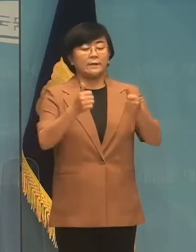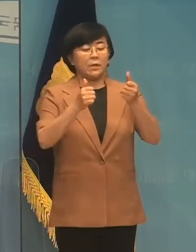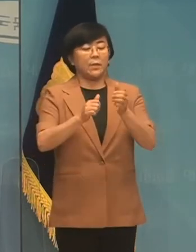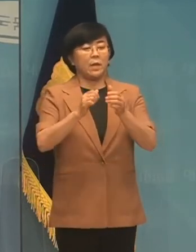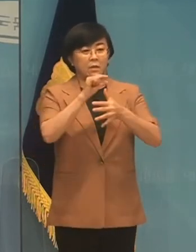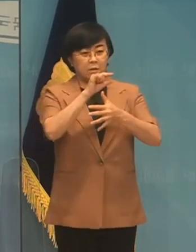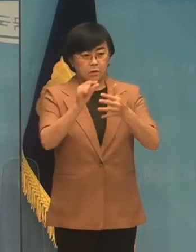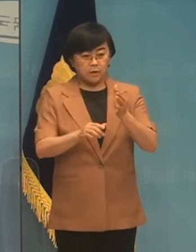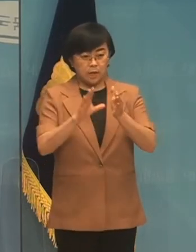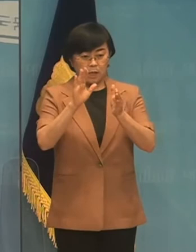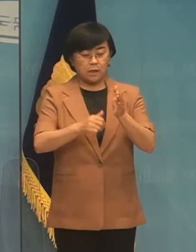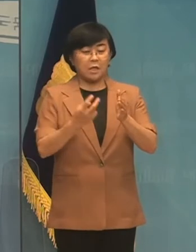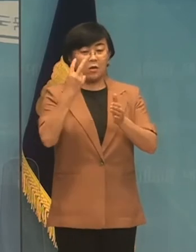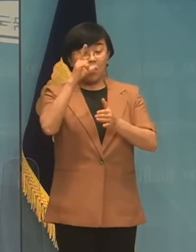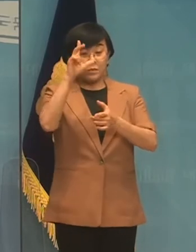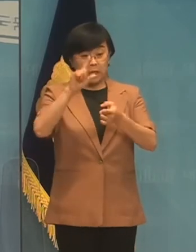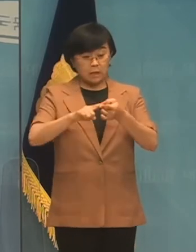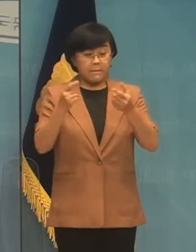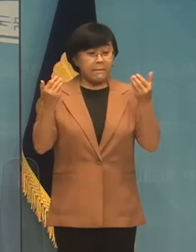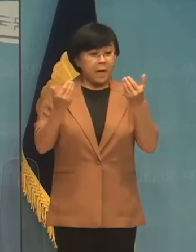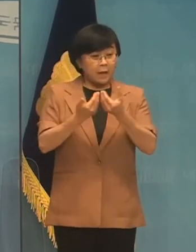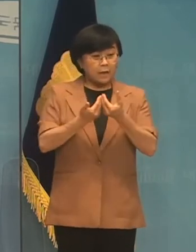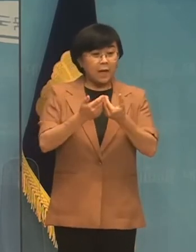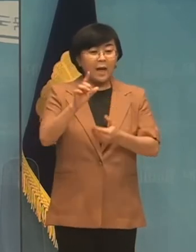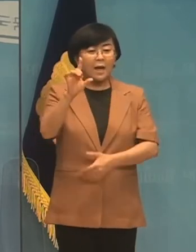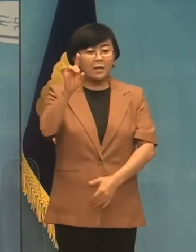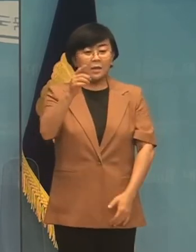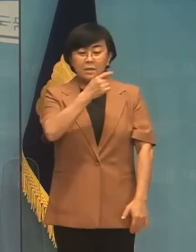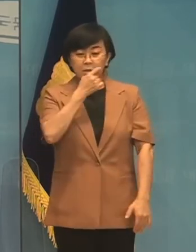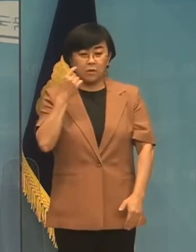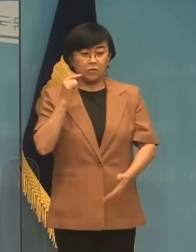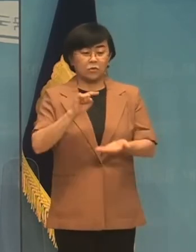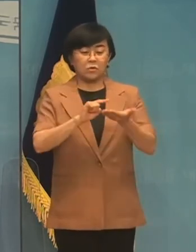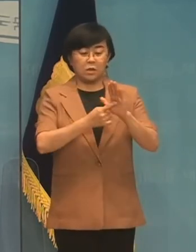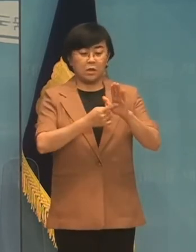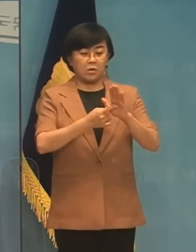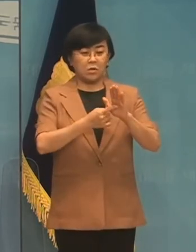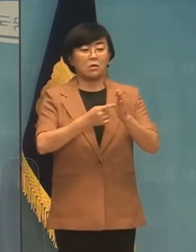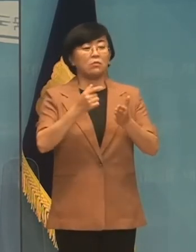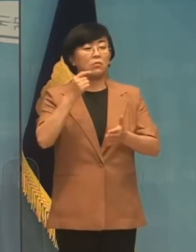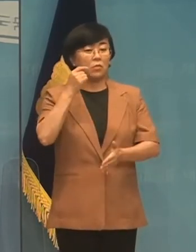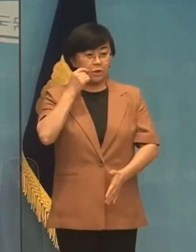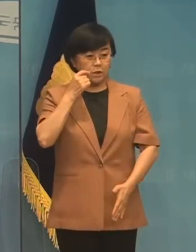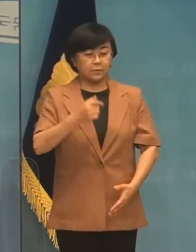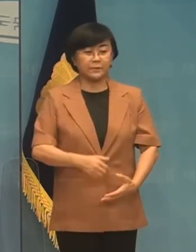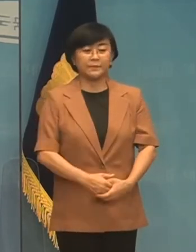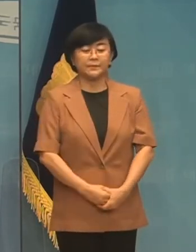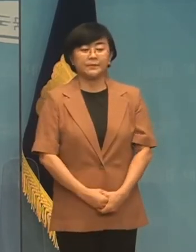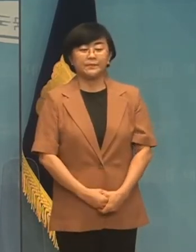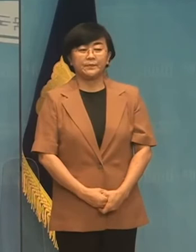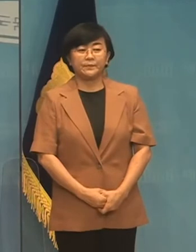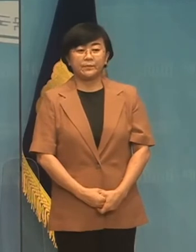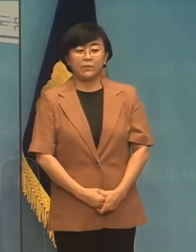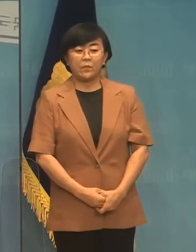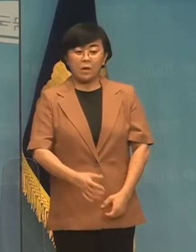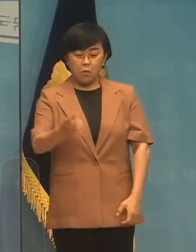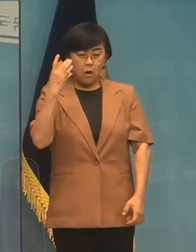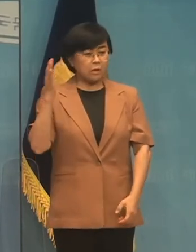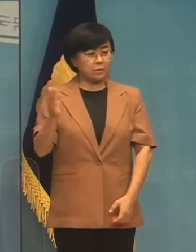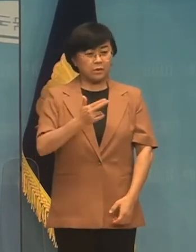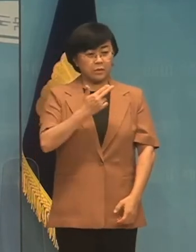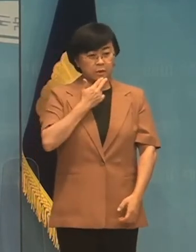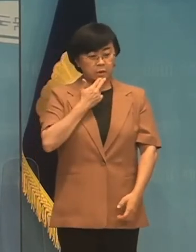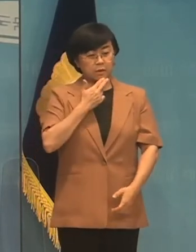과정에서도 검찰은 이를 반박할 만한 단 하나의 증거도 제시하지 못하고 있습니다. 본래부터